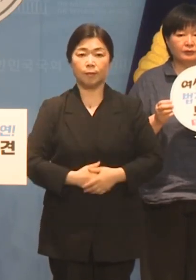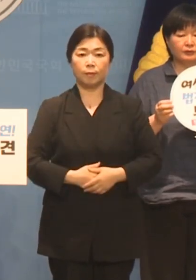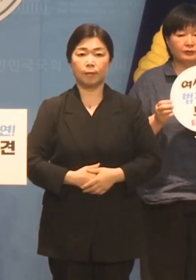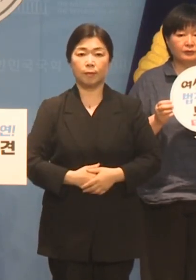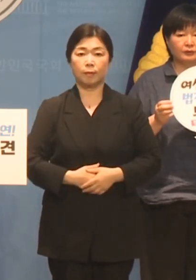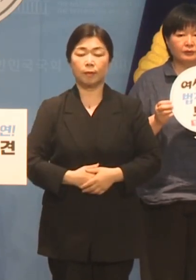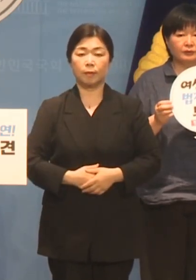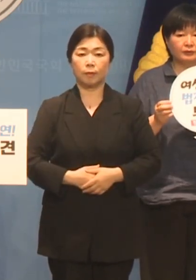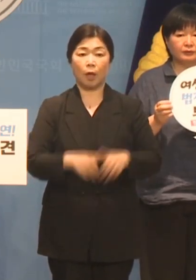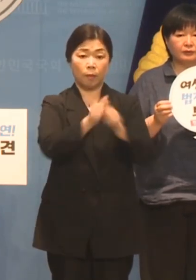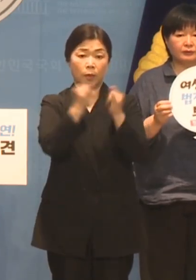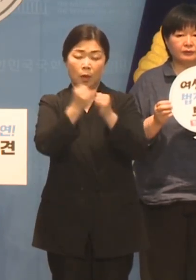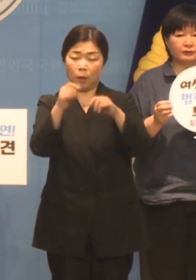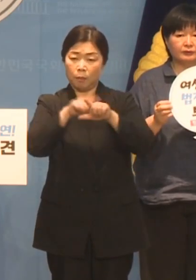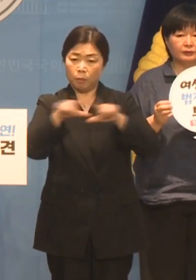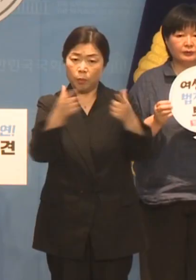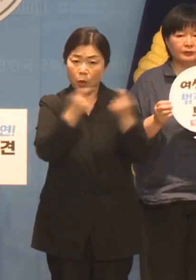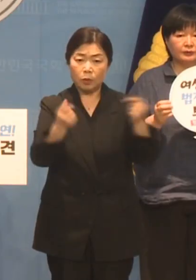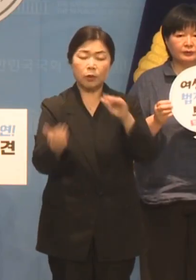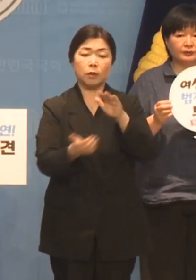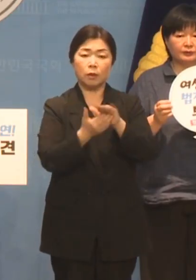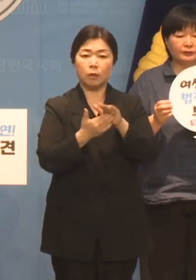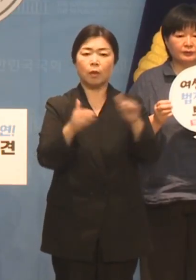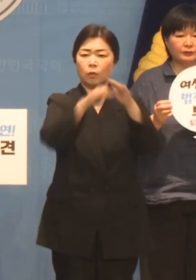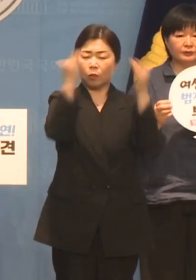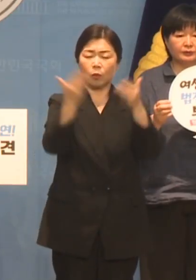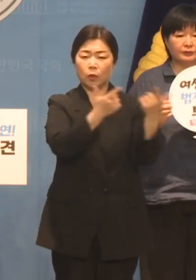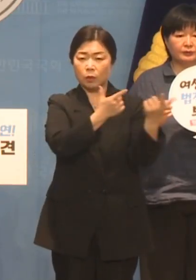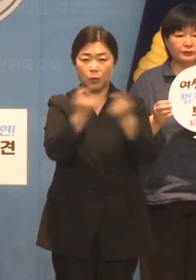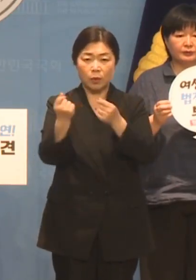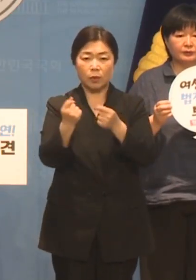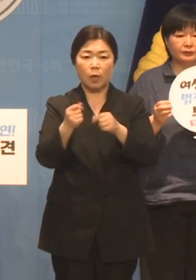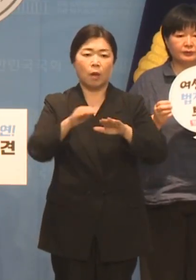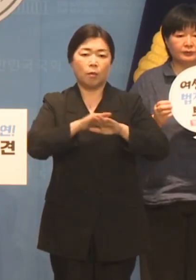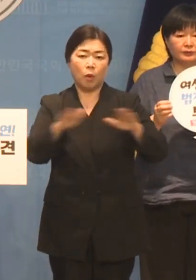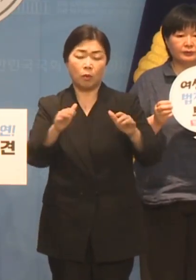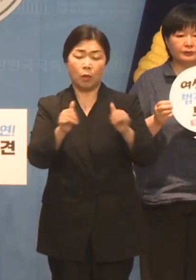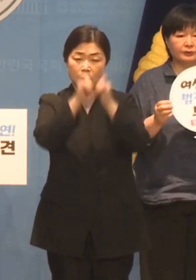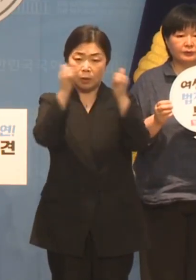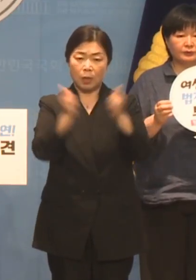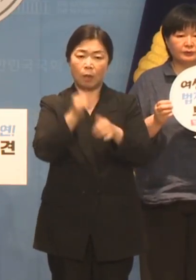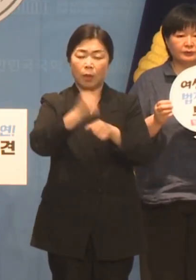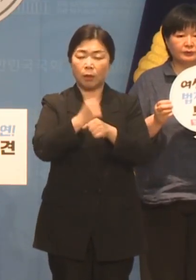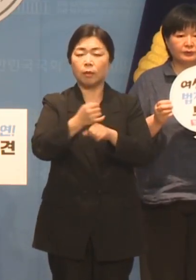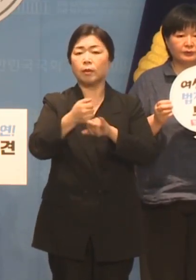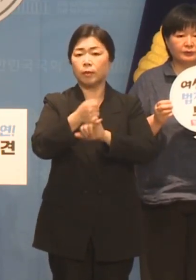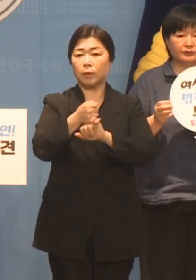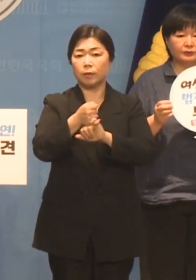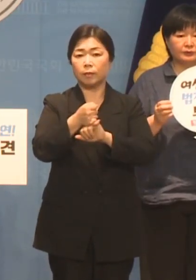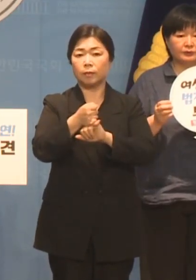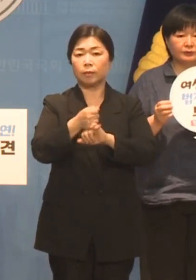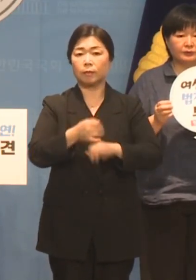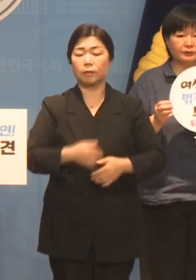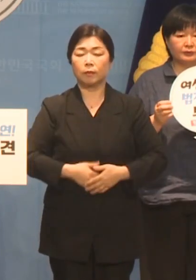성평등 실현은 우리 모두가 평등한 사회로 나아가기 위한 약속입니다. 빛의